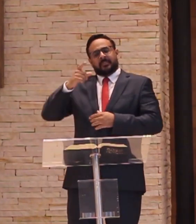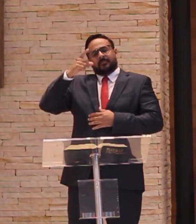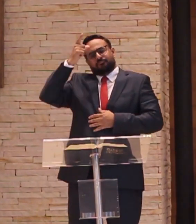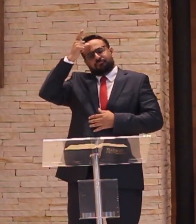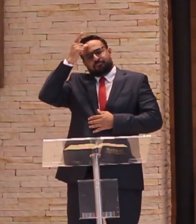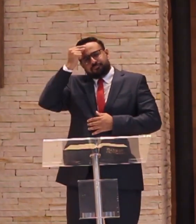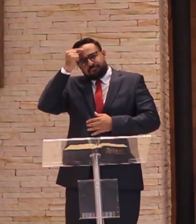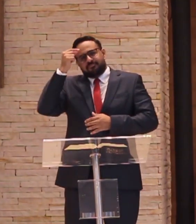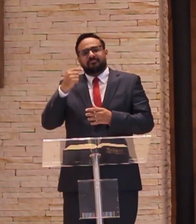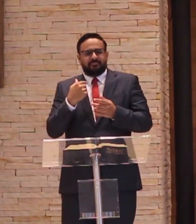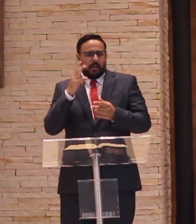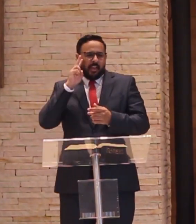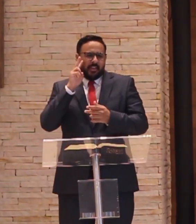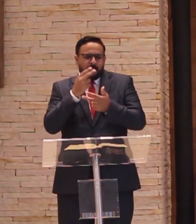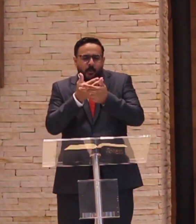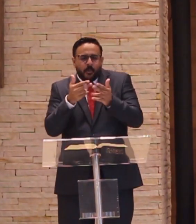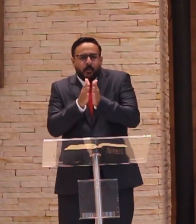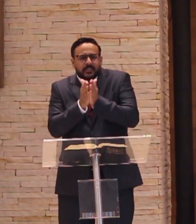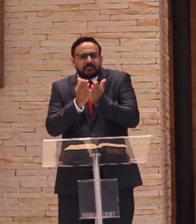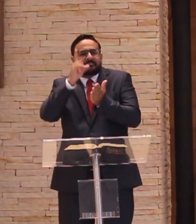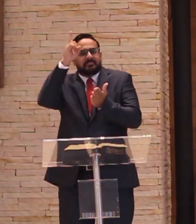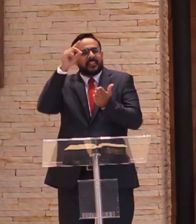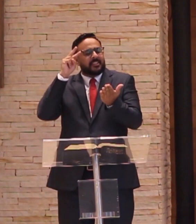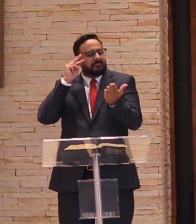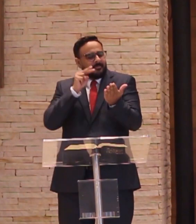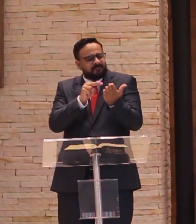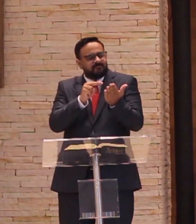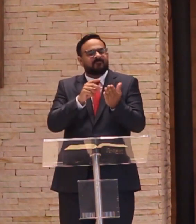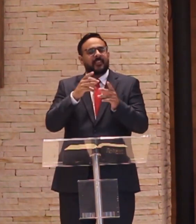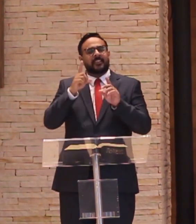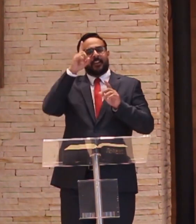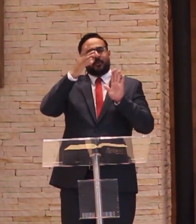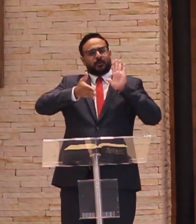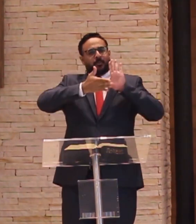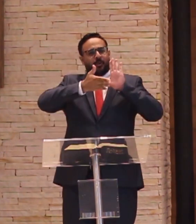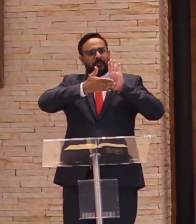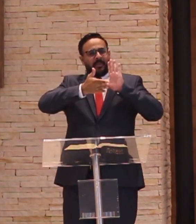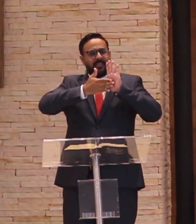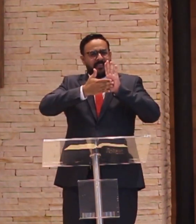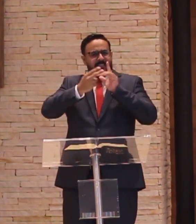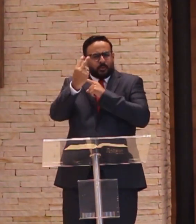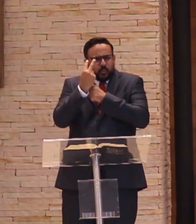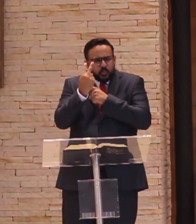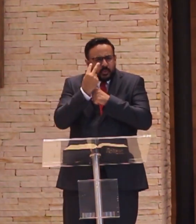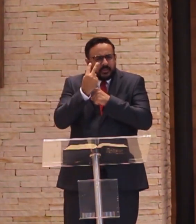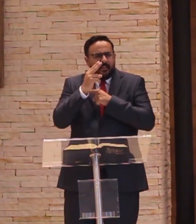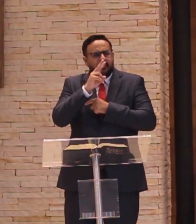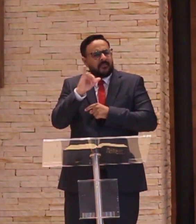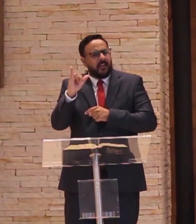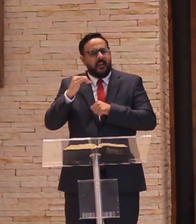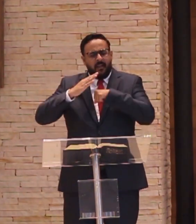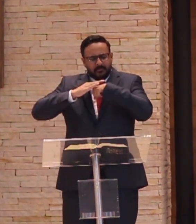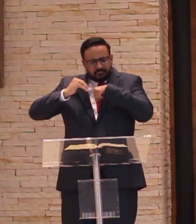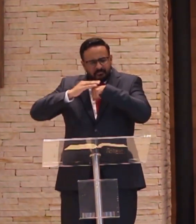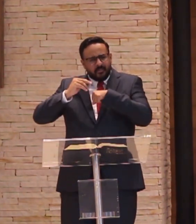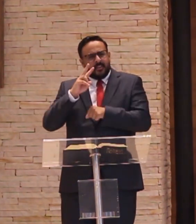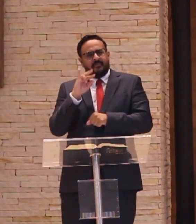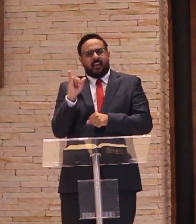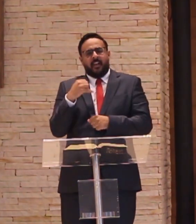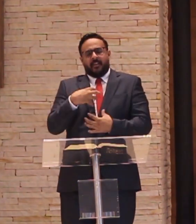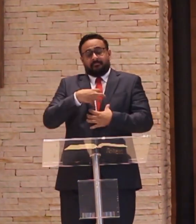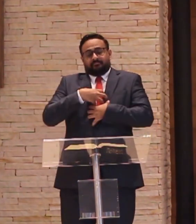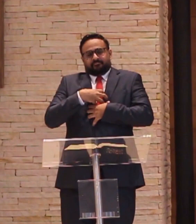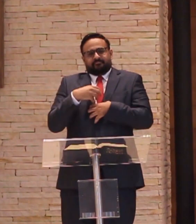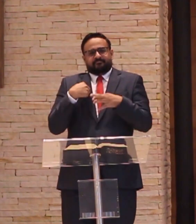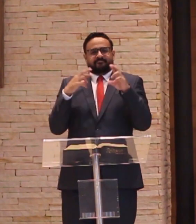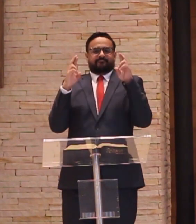em sua vida e mesmo assim permaneceu firme e persistiu em continuar a viver acreditando